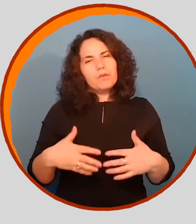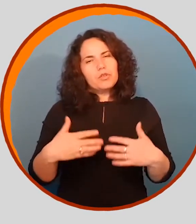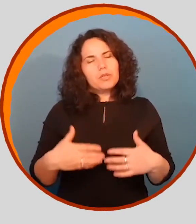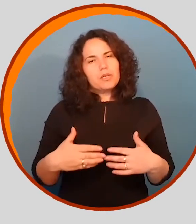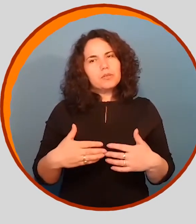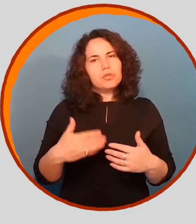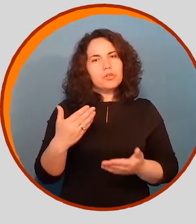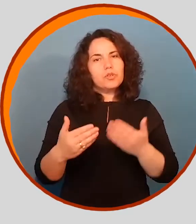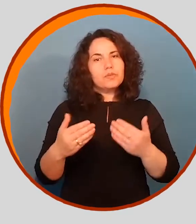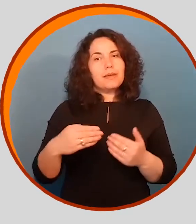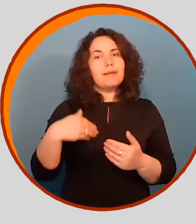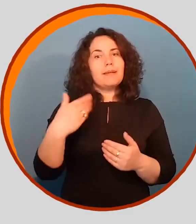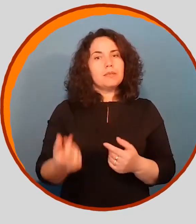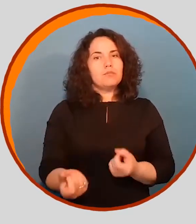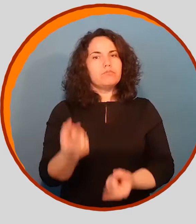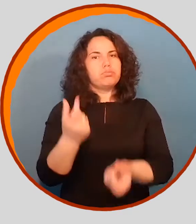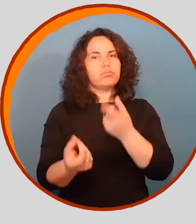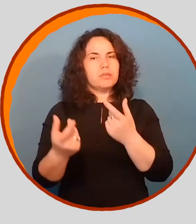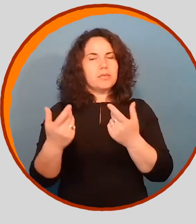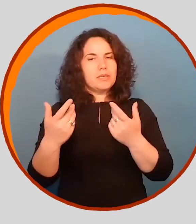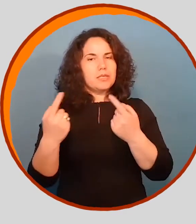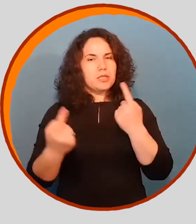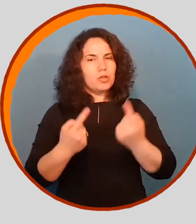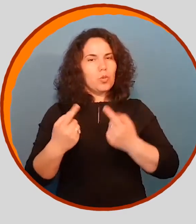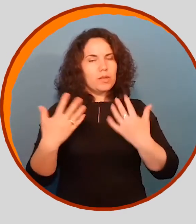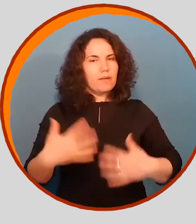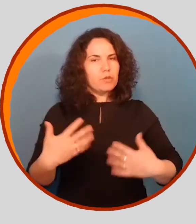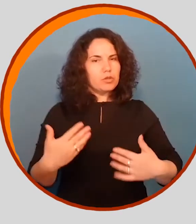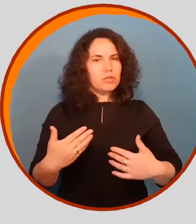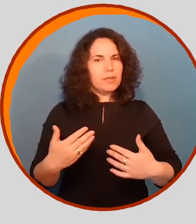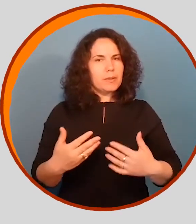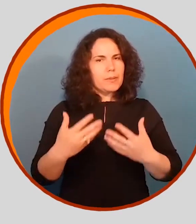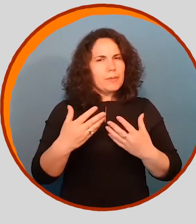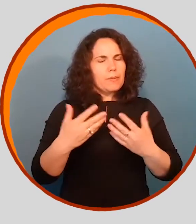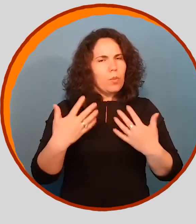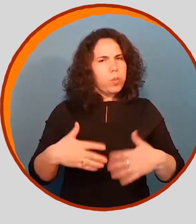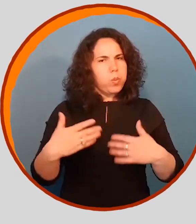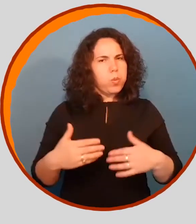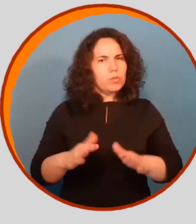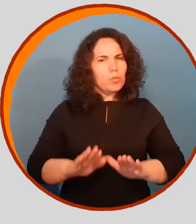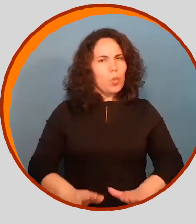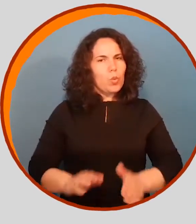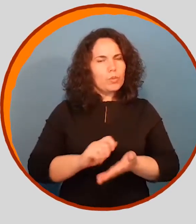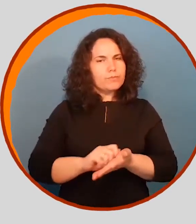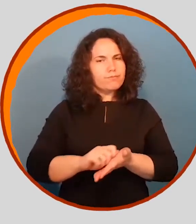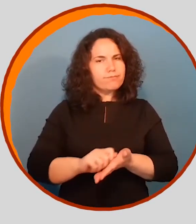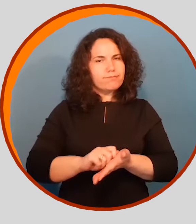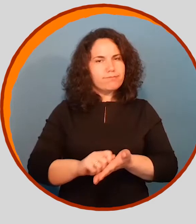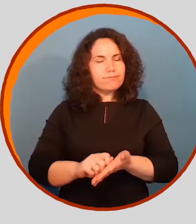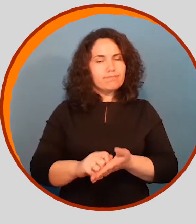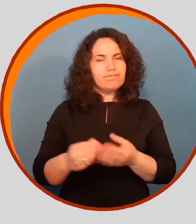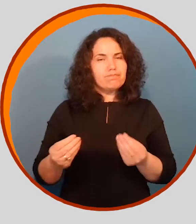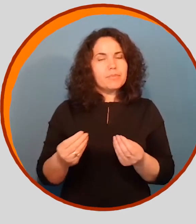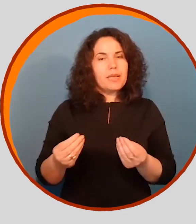menaxhojnë ankthin dhe e kanë shumë më të vështirë që të ulen për të bërë detyrat e tyre. Sepse në